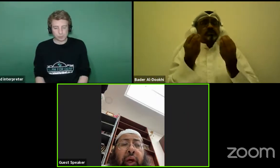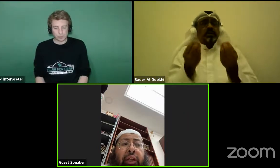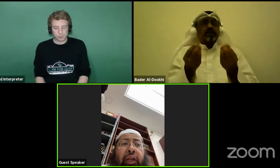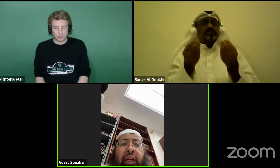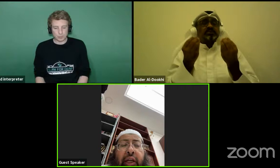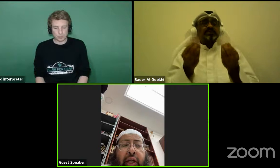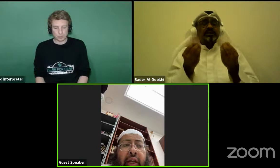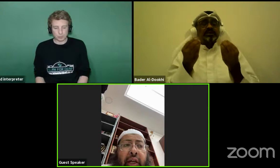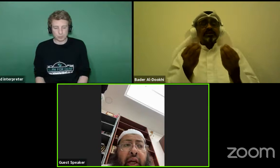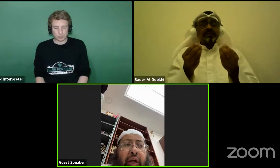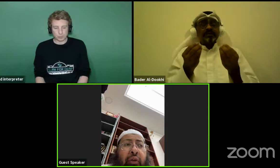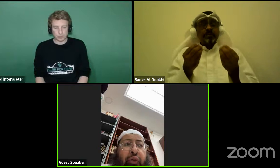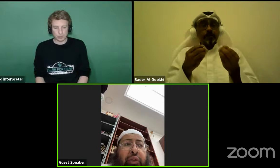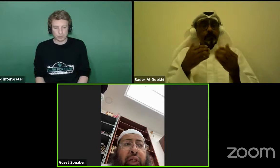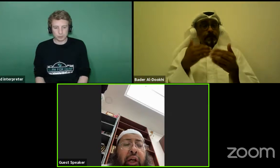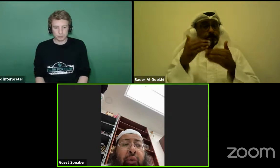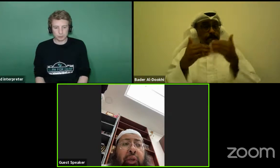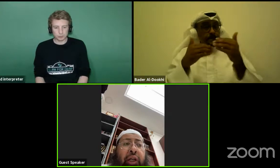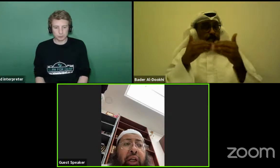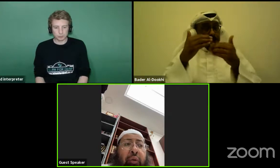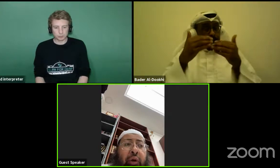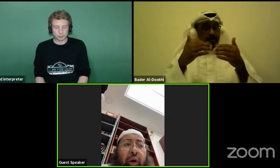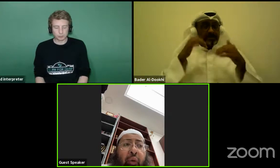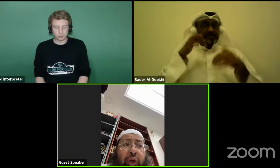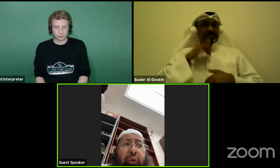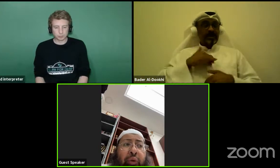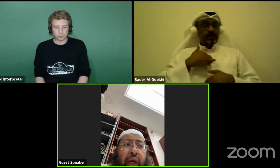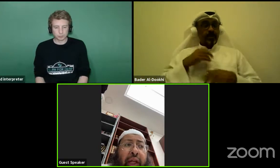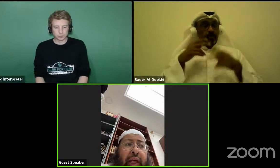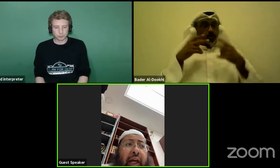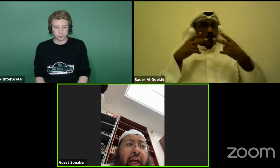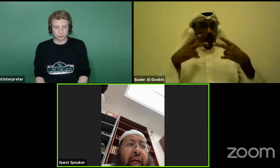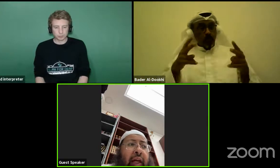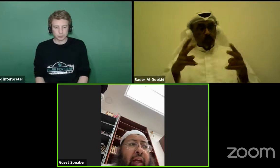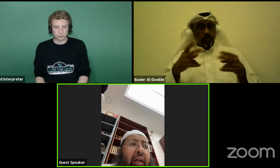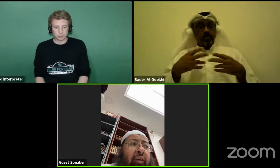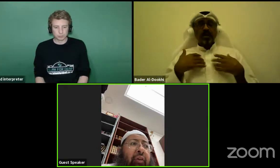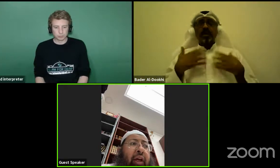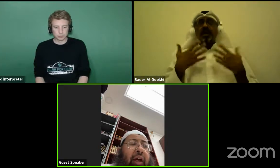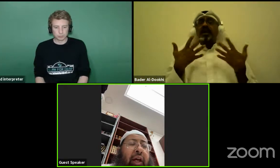بما يهيئ النفوس لقبوله ويهونه عليها،